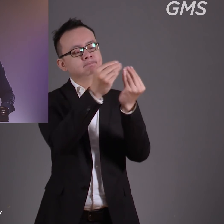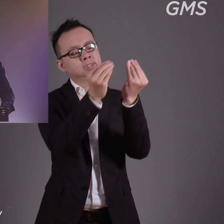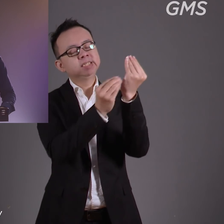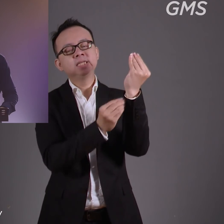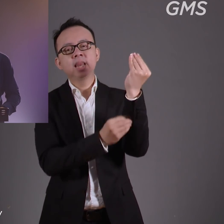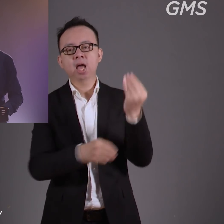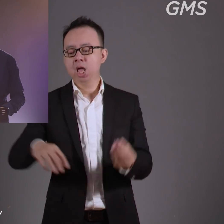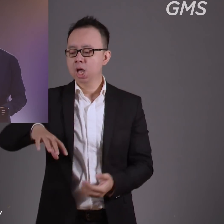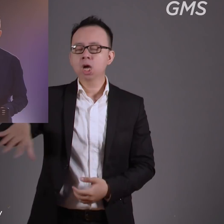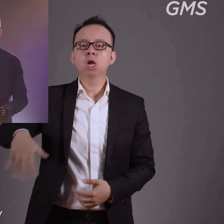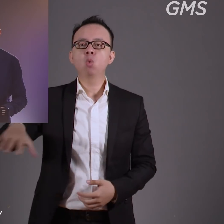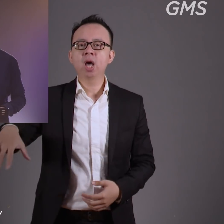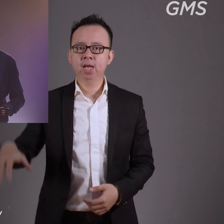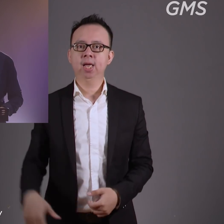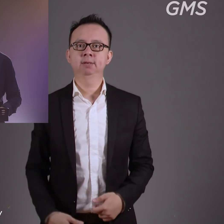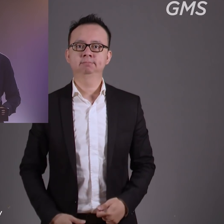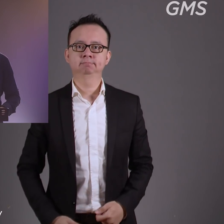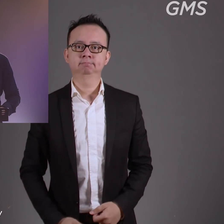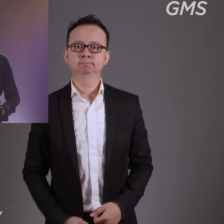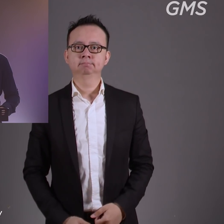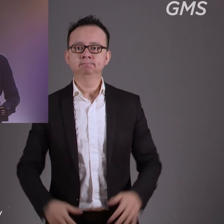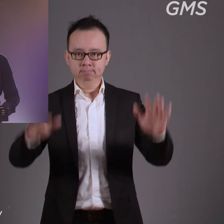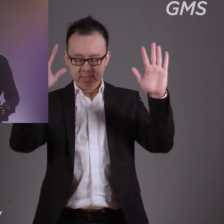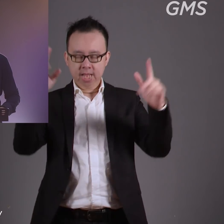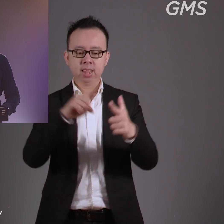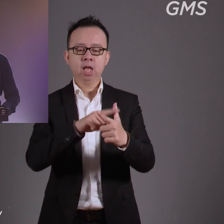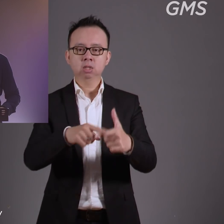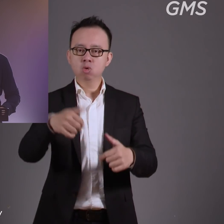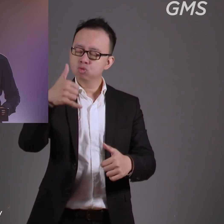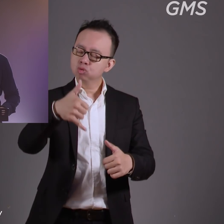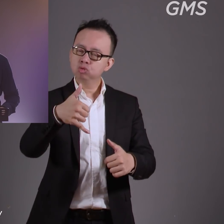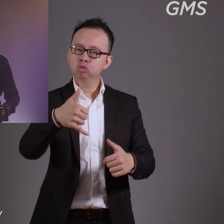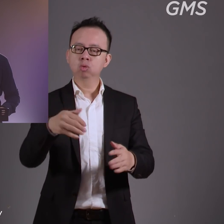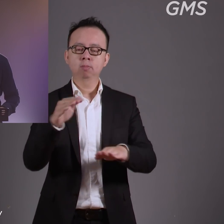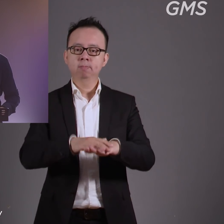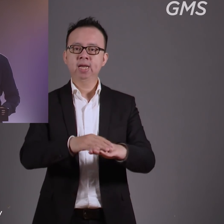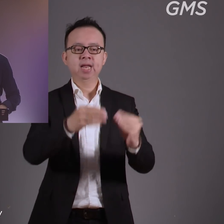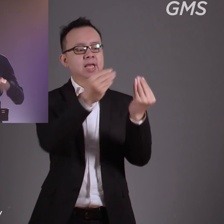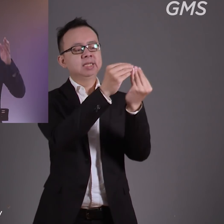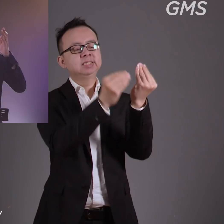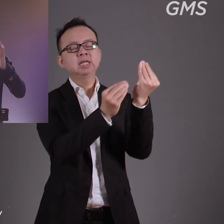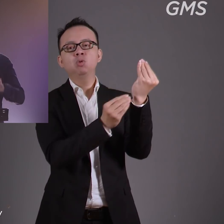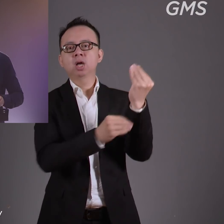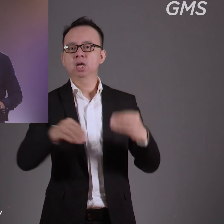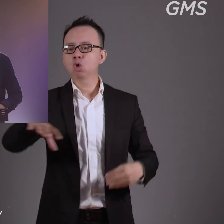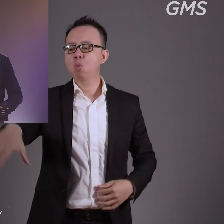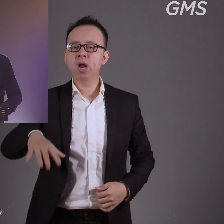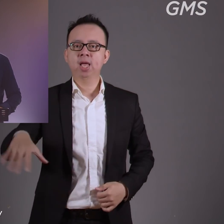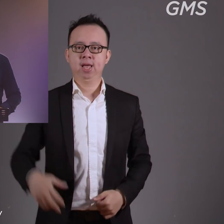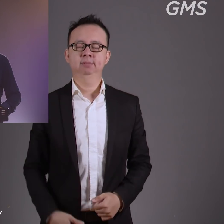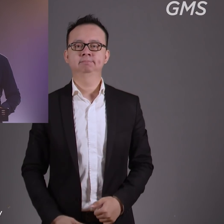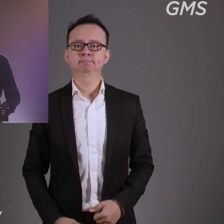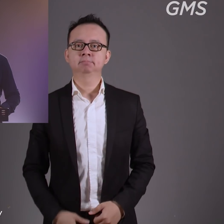berkat atau kutuk pada silsilah keluarga. I pray, saya berdoa agar pohon keluarga